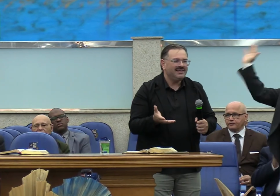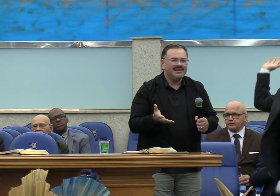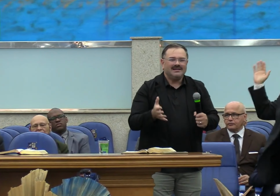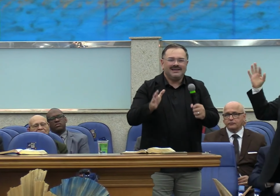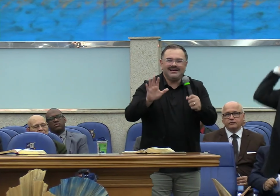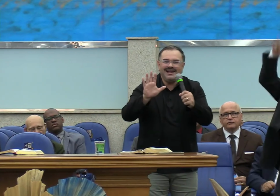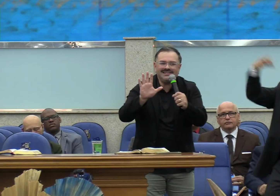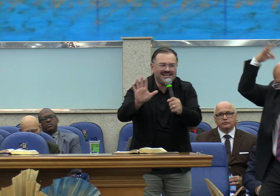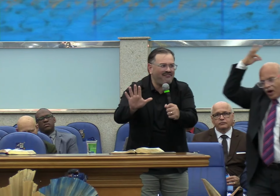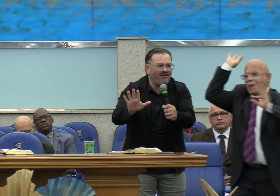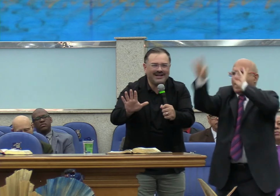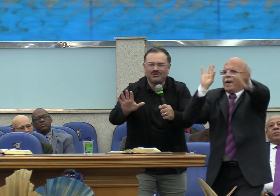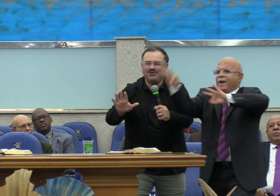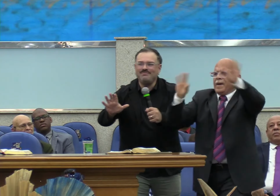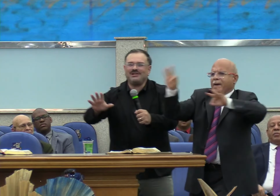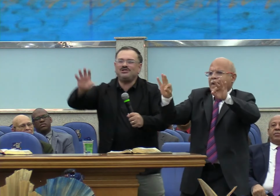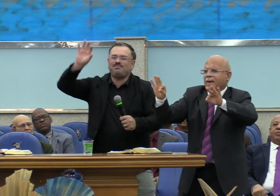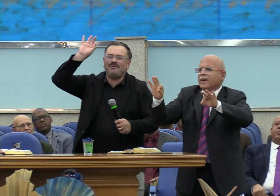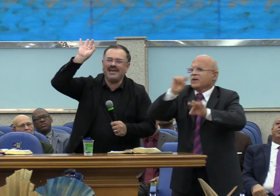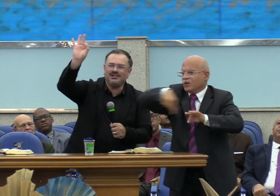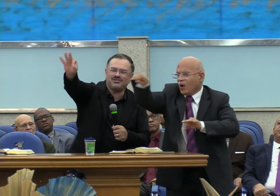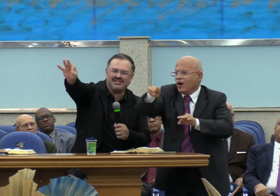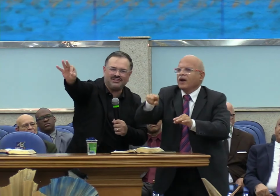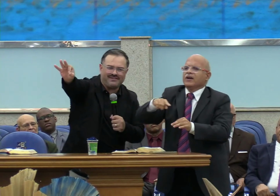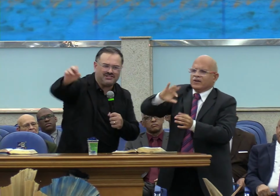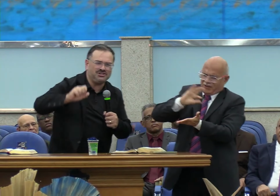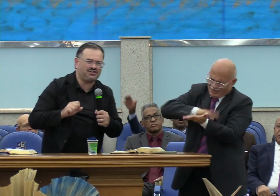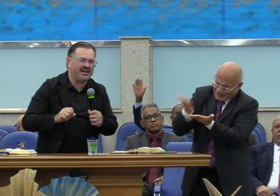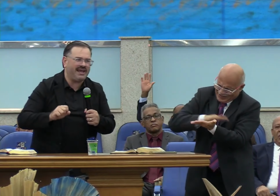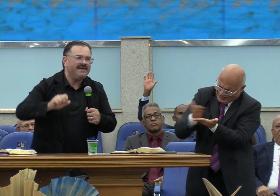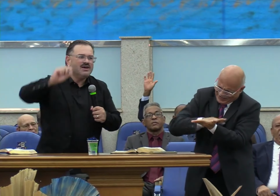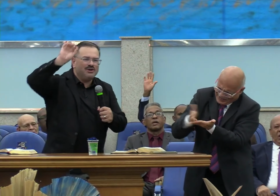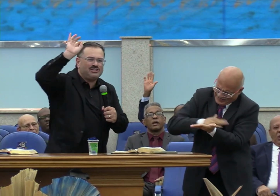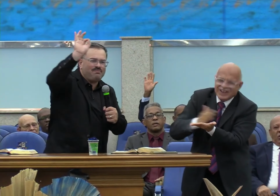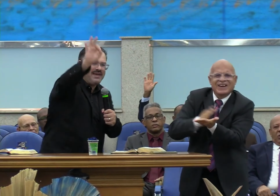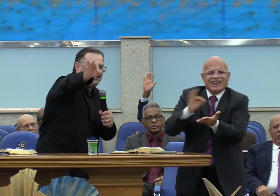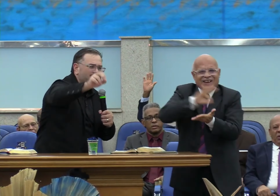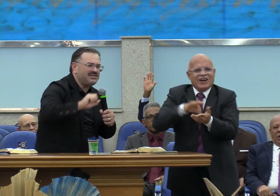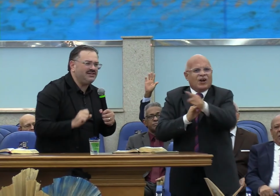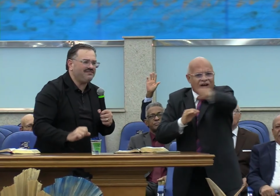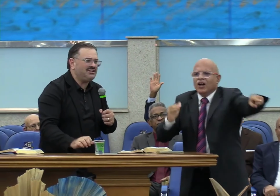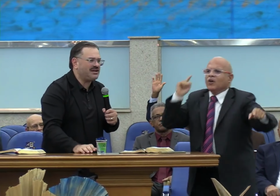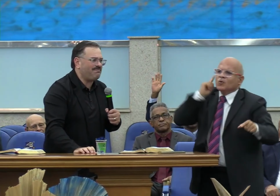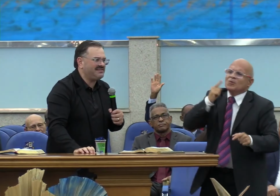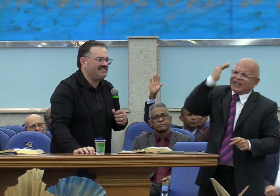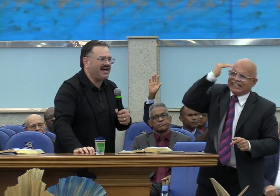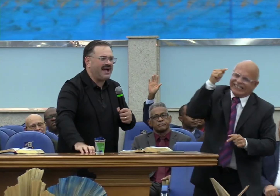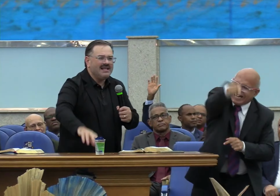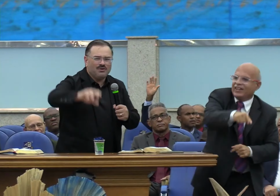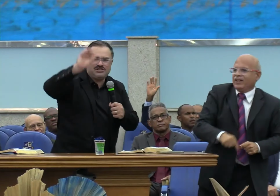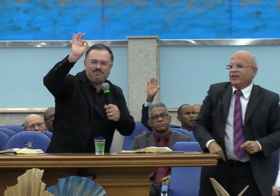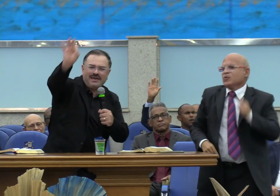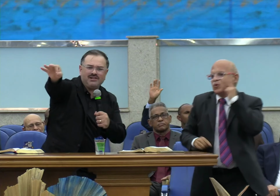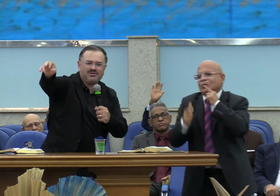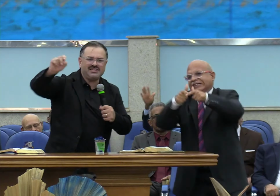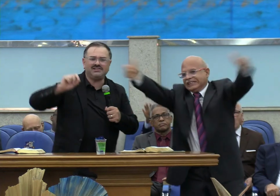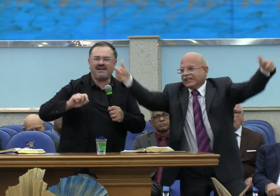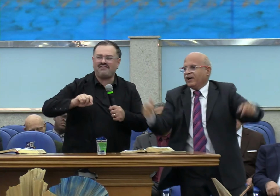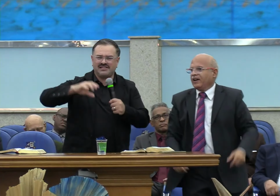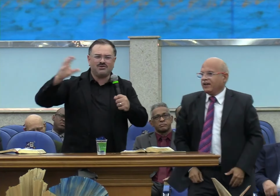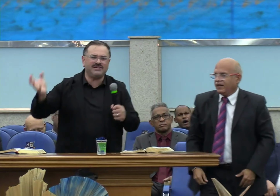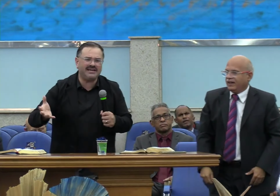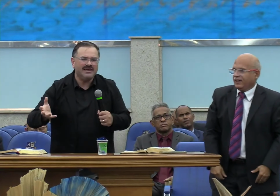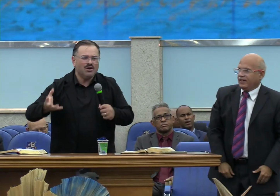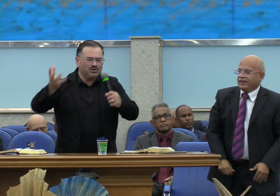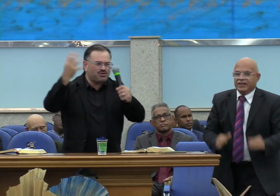servir. Lança fora todo medo, o Espírito Santo vai te encher, o Espírito Santo vai te capacitar, o Espírito Santo vai